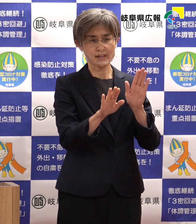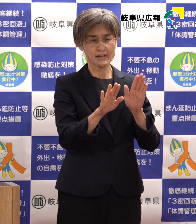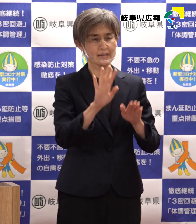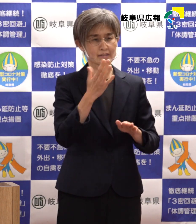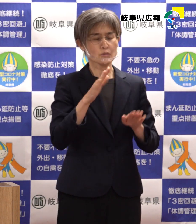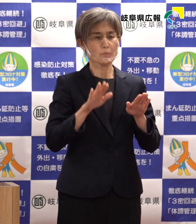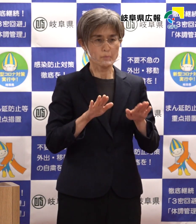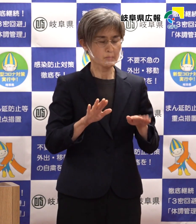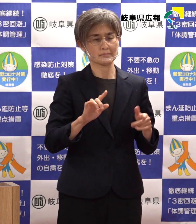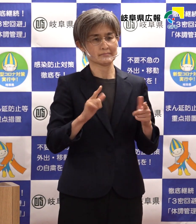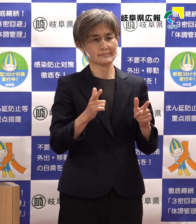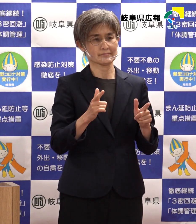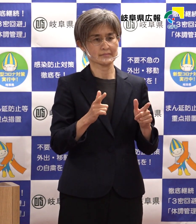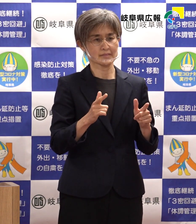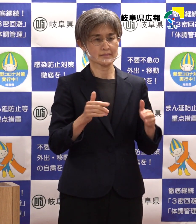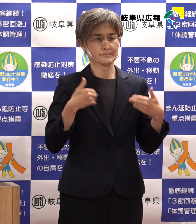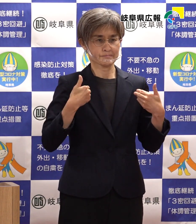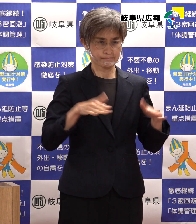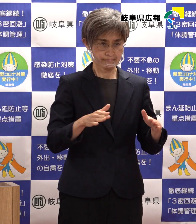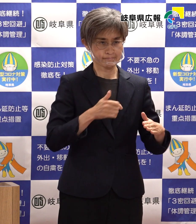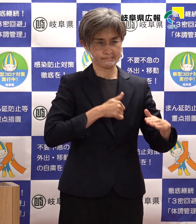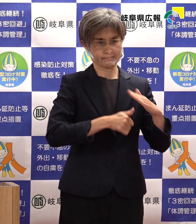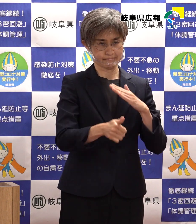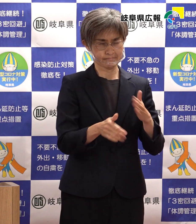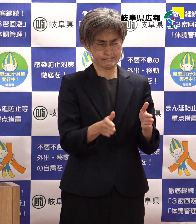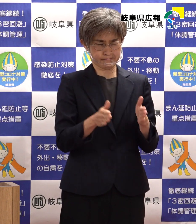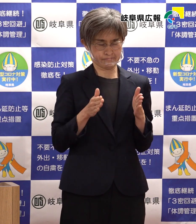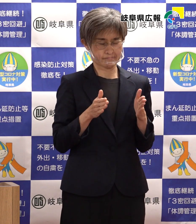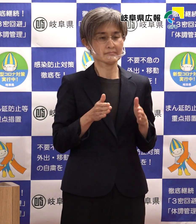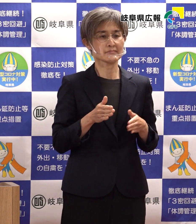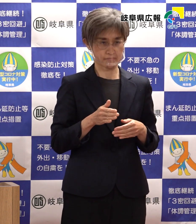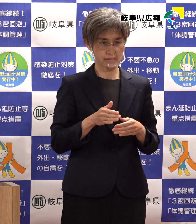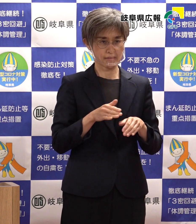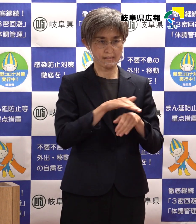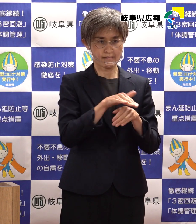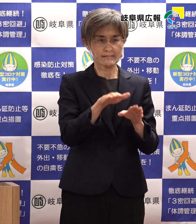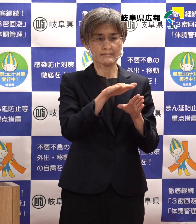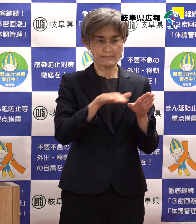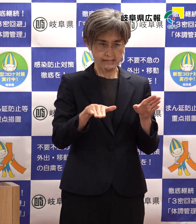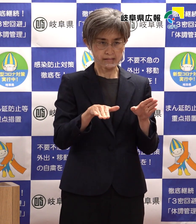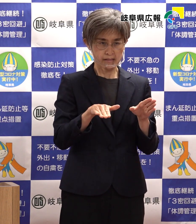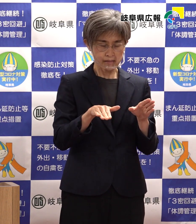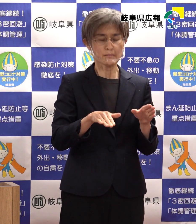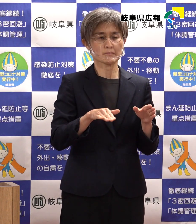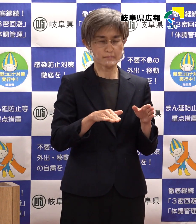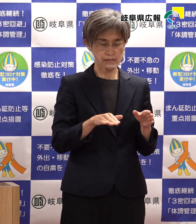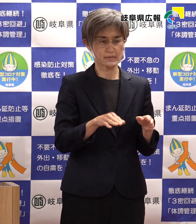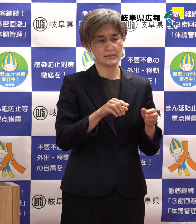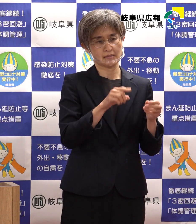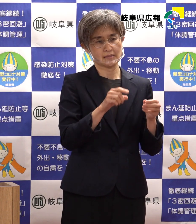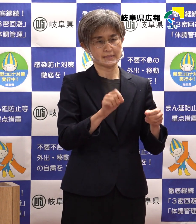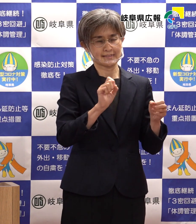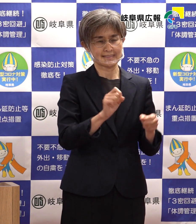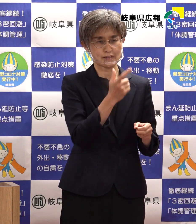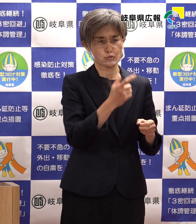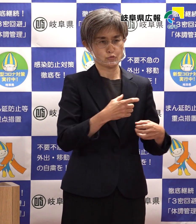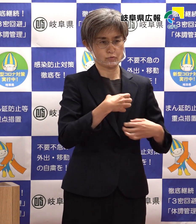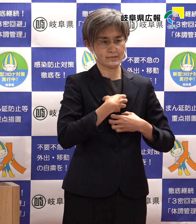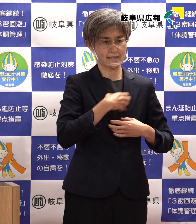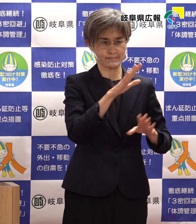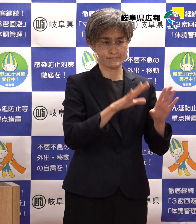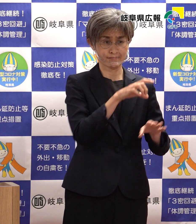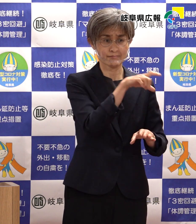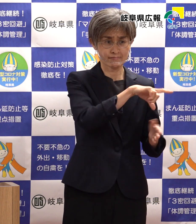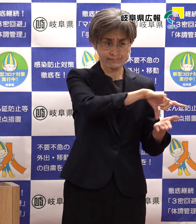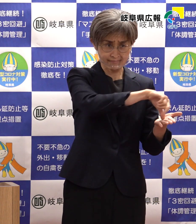自粛であったり、あるいは愛知県をはじめとして緊急事態措置区域、あるいはまん延防止等重点措置区域との往